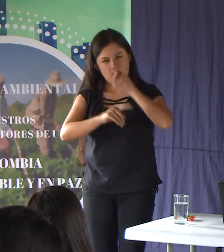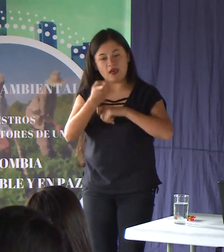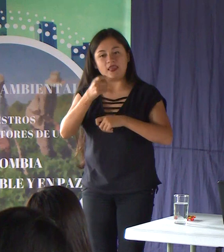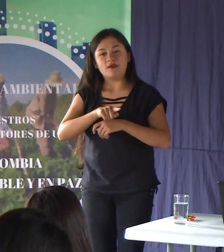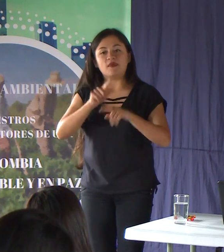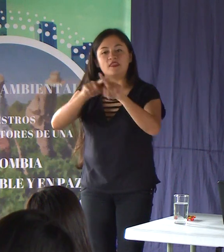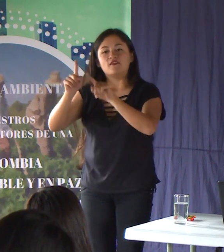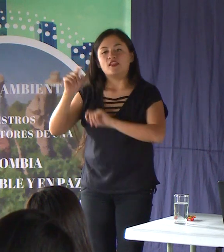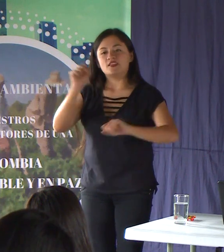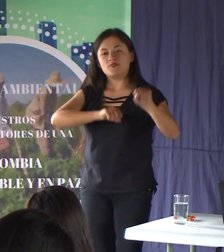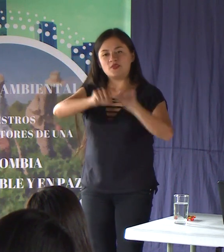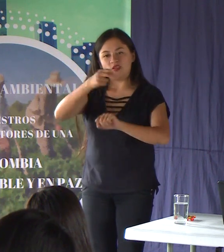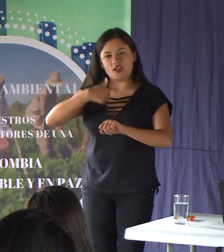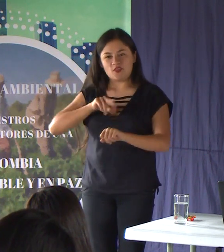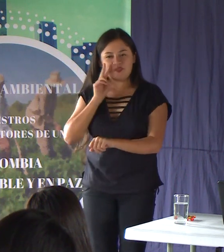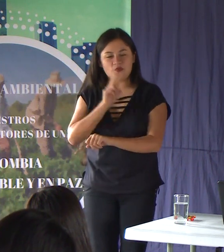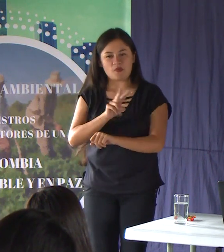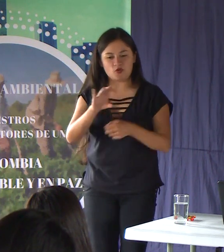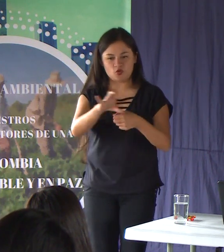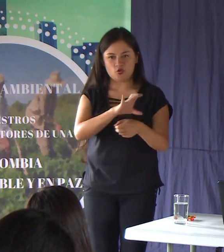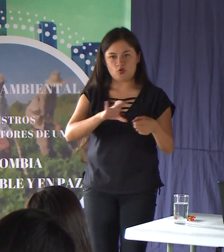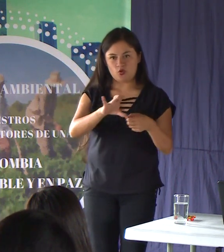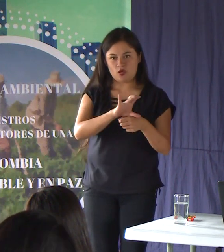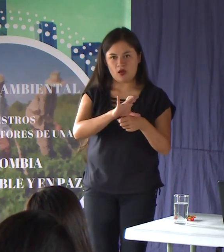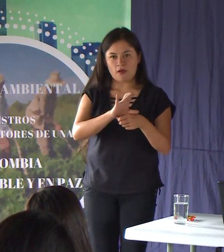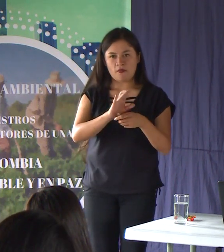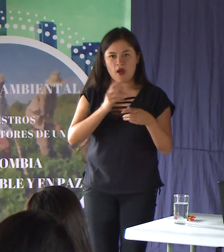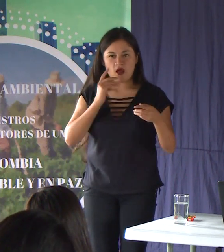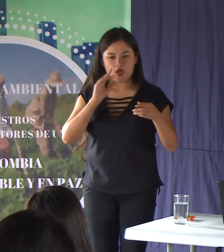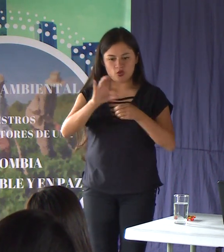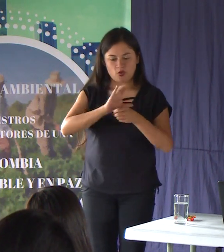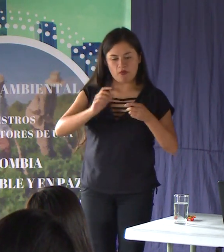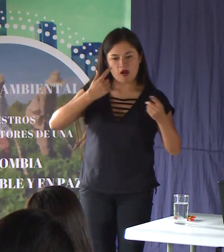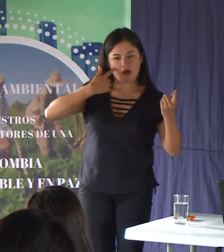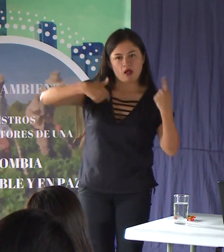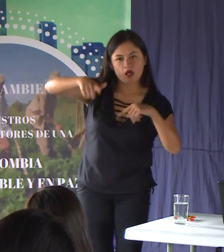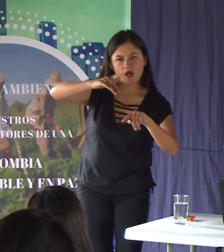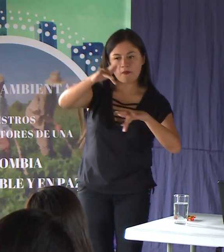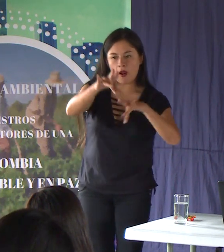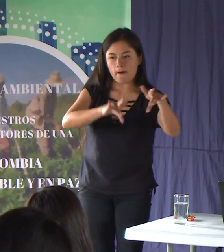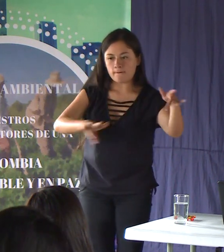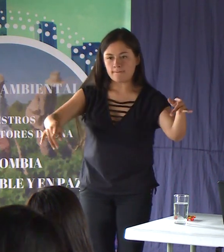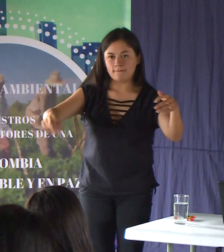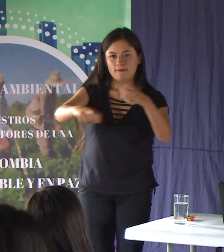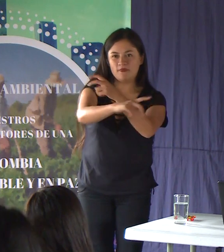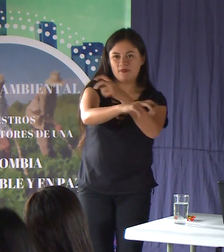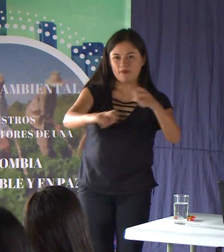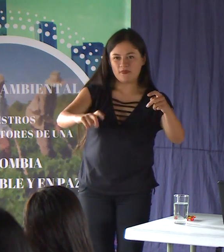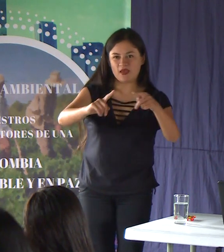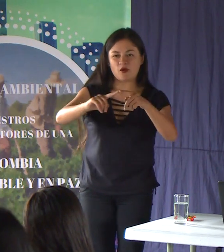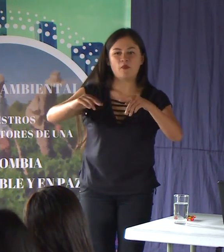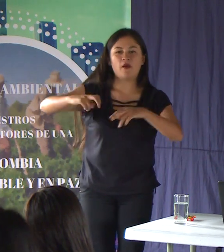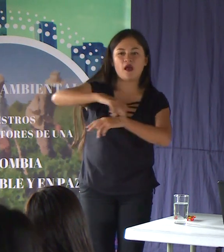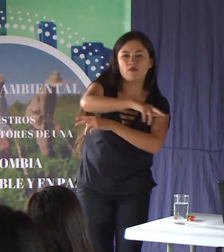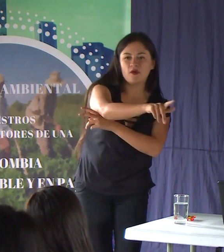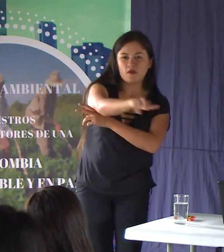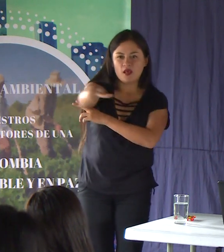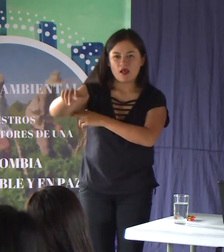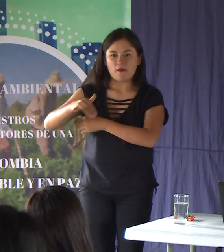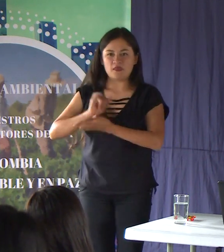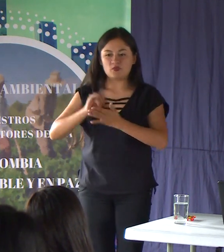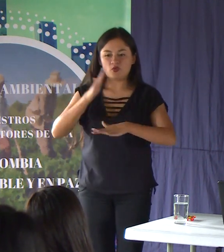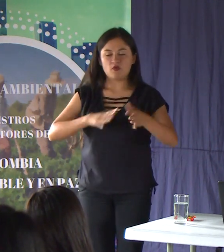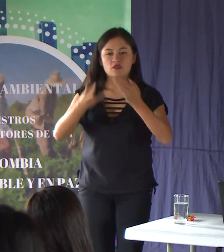posibilidades que encontramos en la ciudad para transitarla, para permanecer allí, las construcciones que nosotros mismos hacemos de ella.